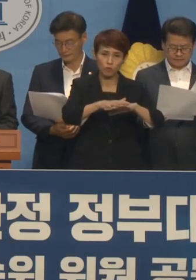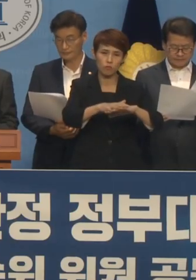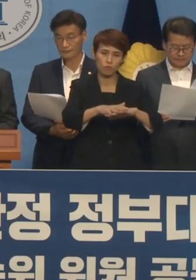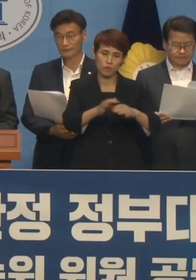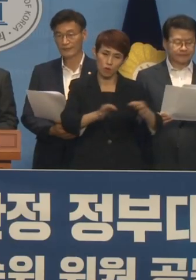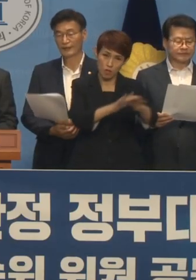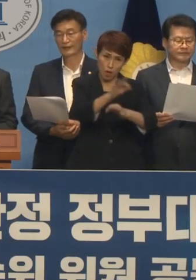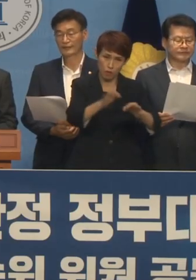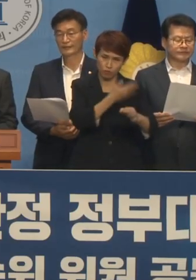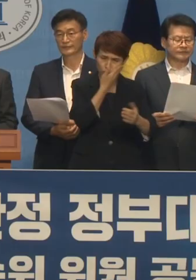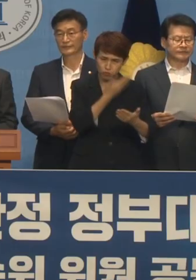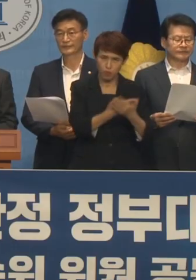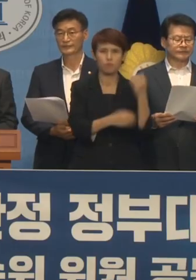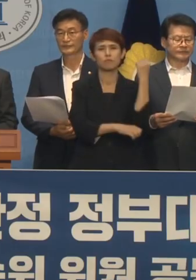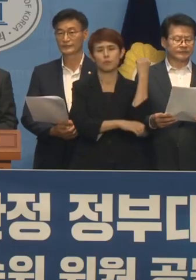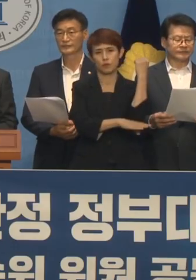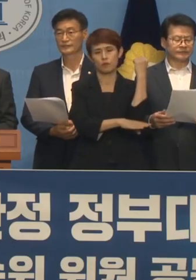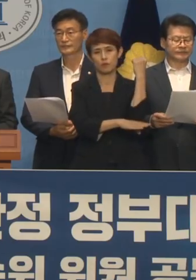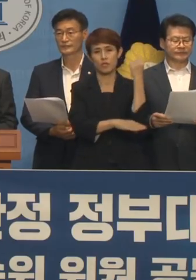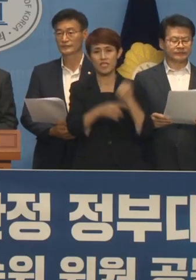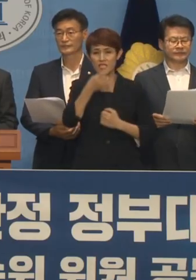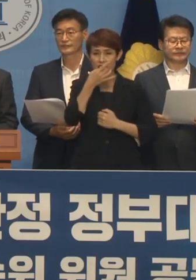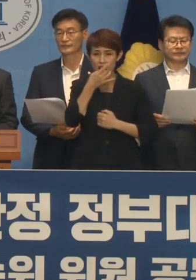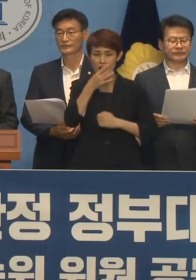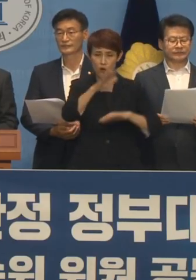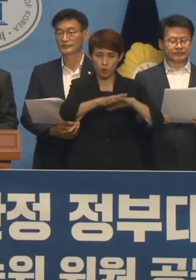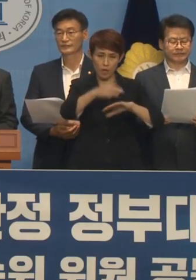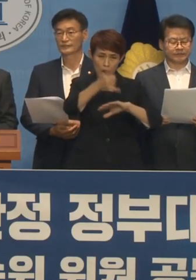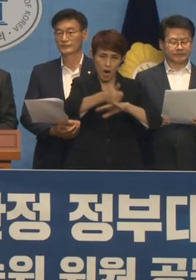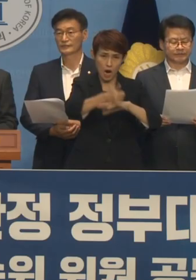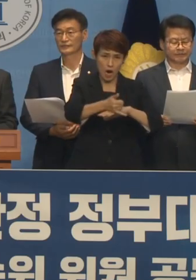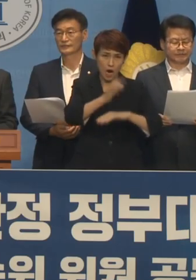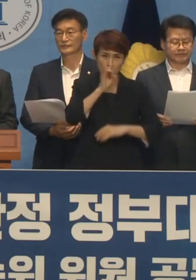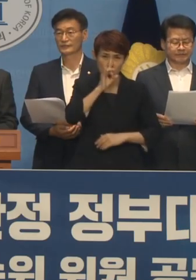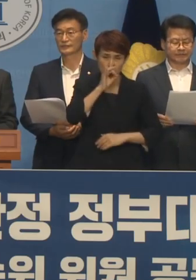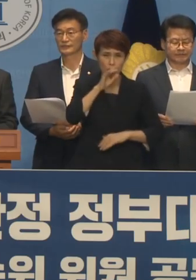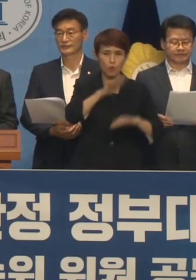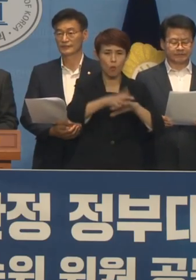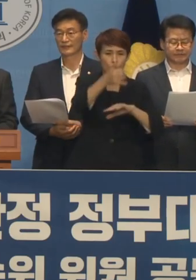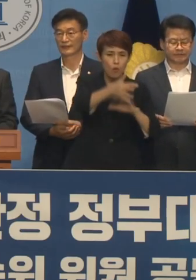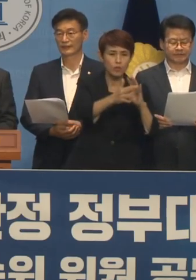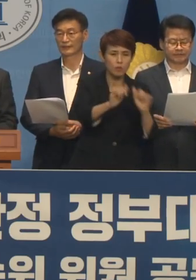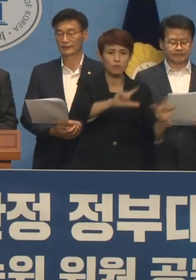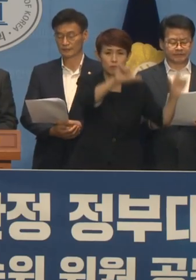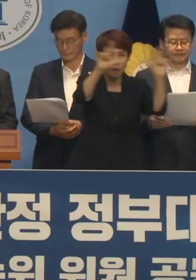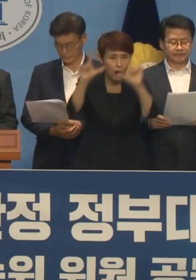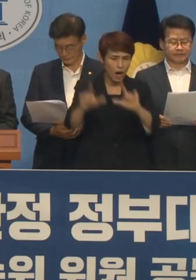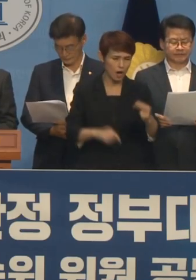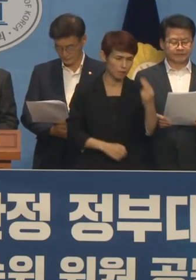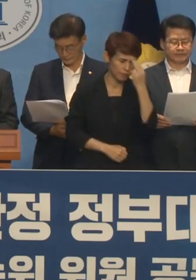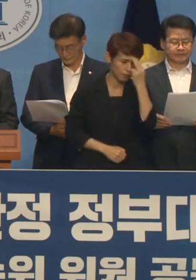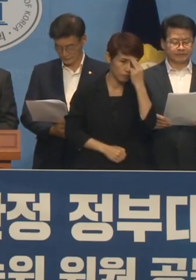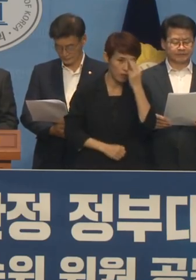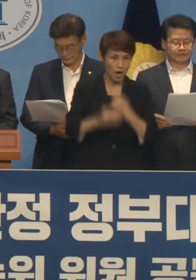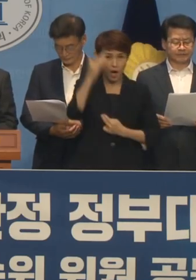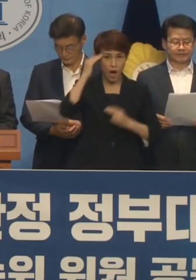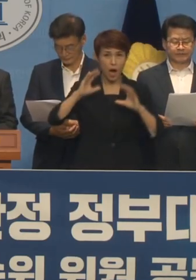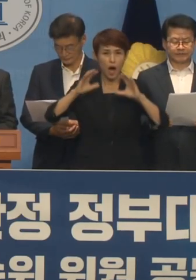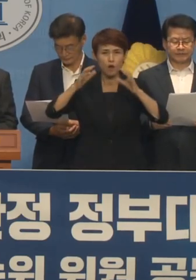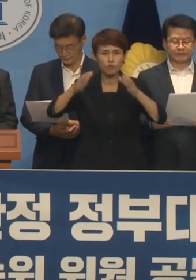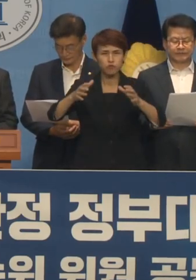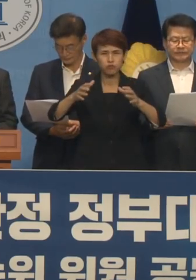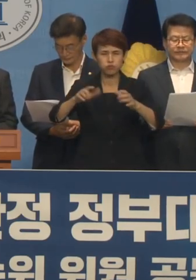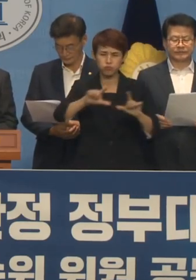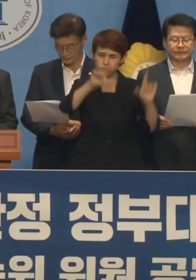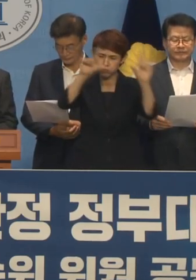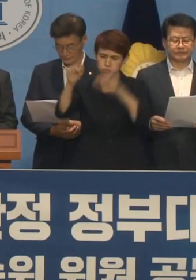근간이다. 쌀 농사가 흔들리면 농업인들의 삶은 물론 대한민국이 흔들릴